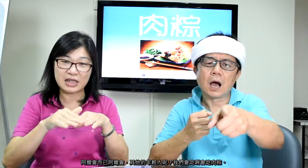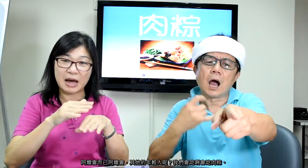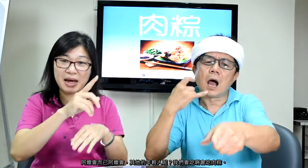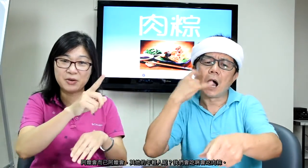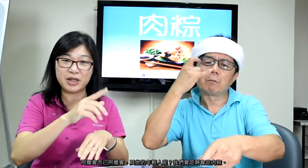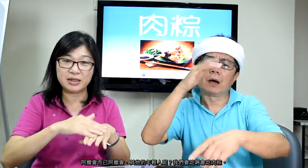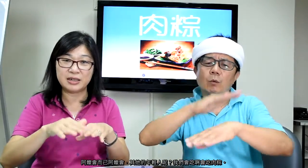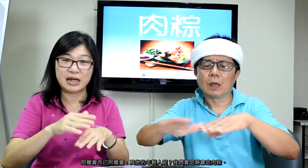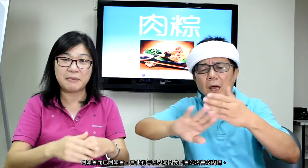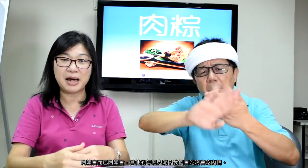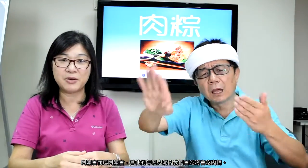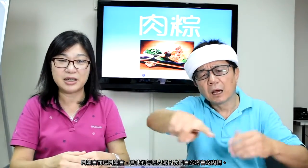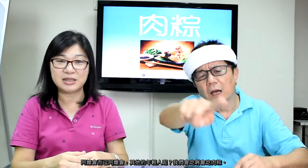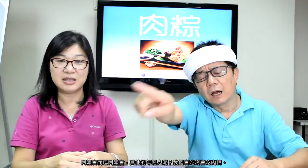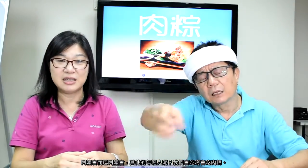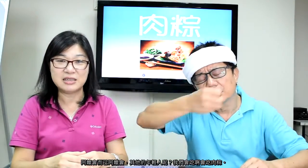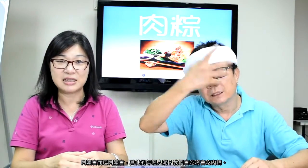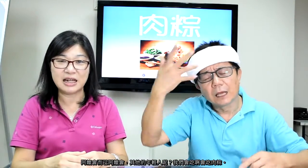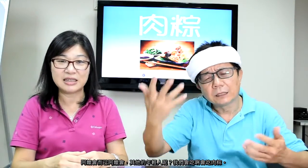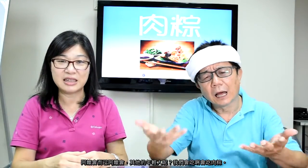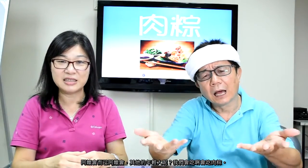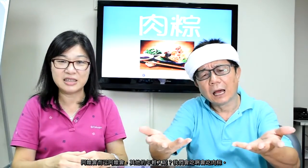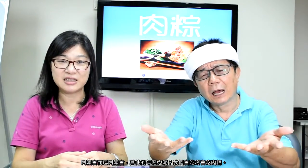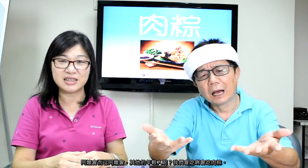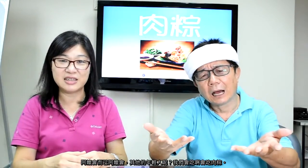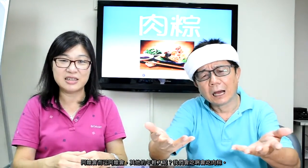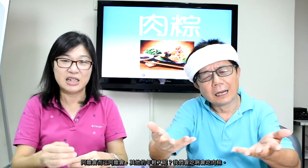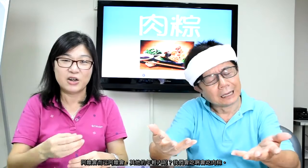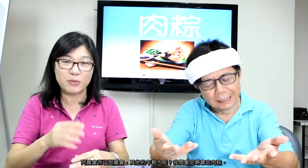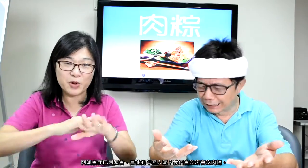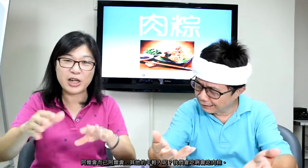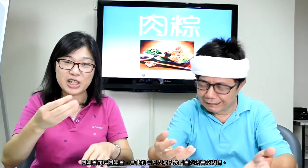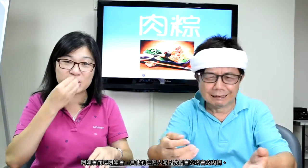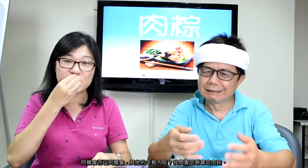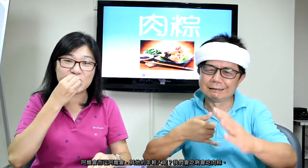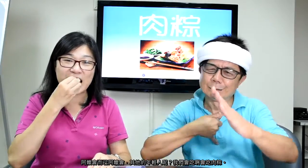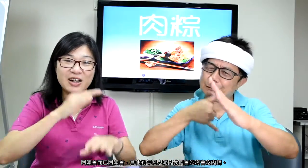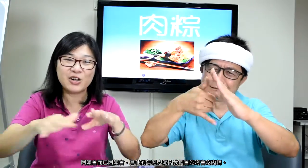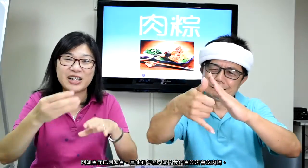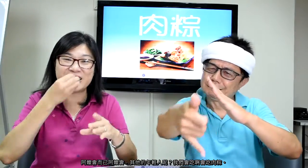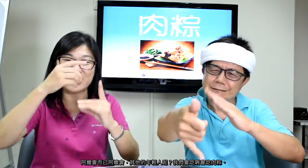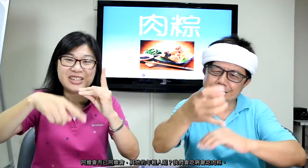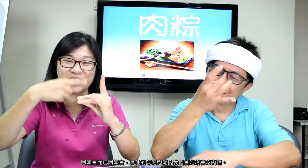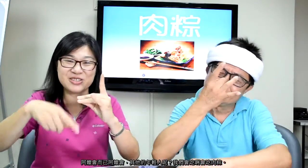阿嬷会而已，阿嬷会，其他的年轻人呢？我们会吃啊，会吃肉